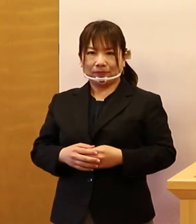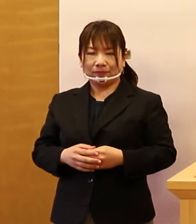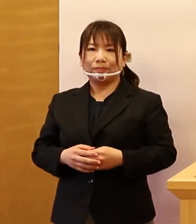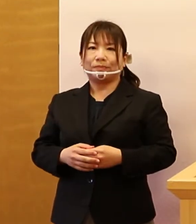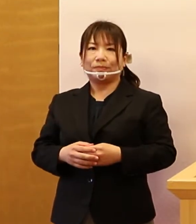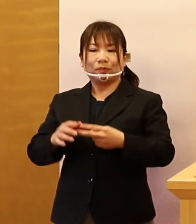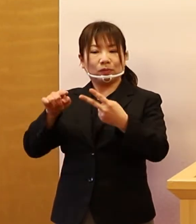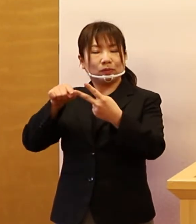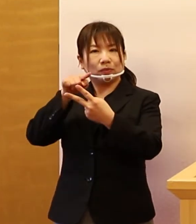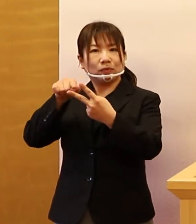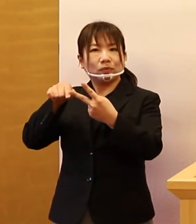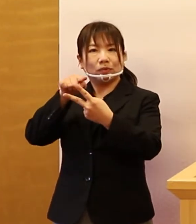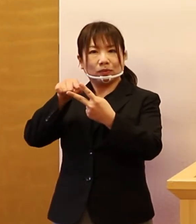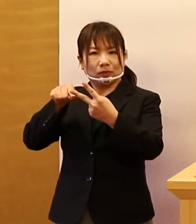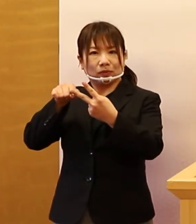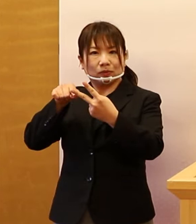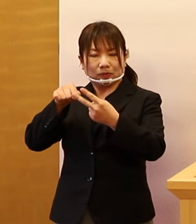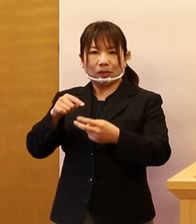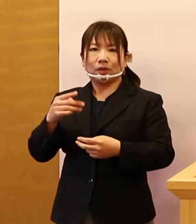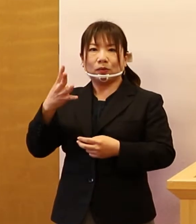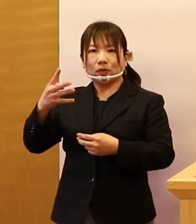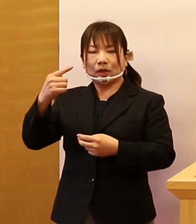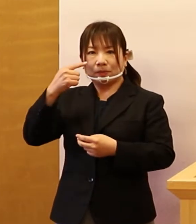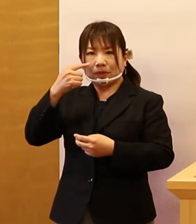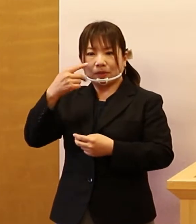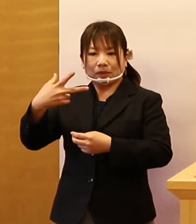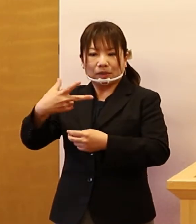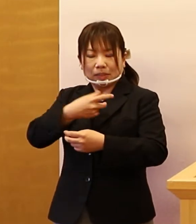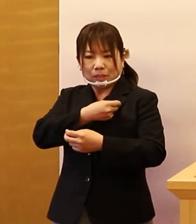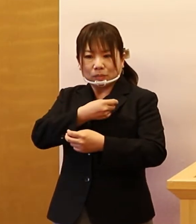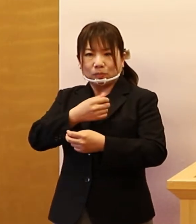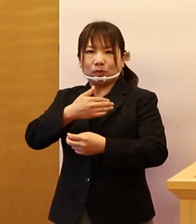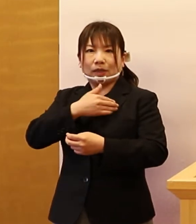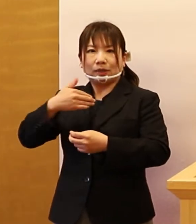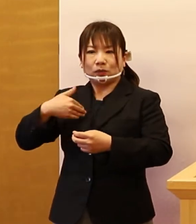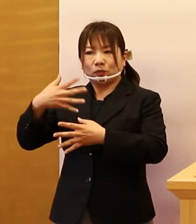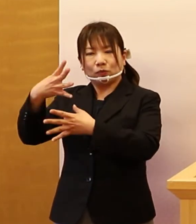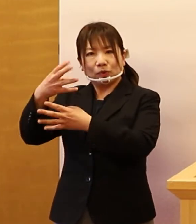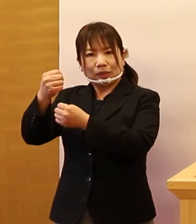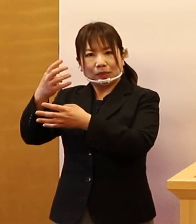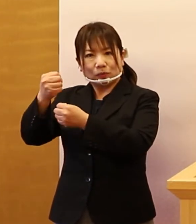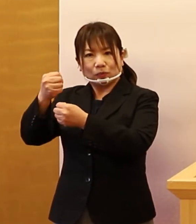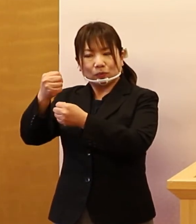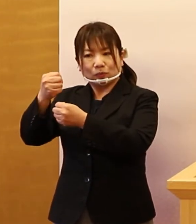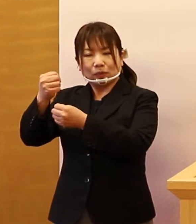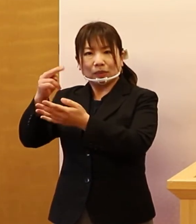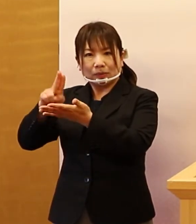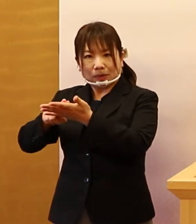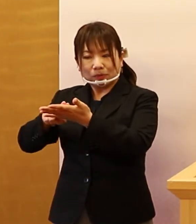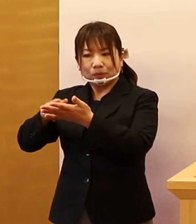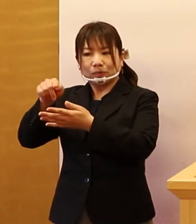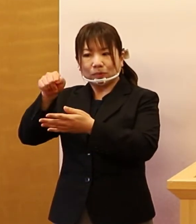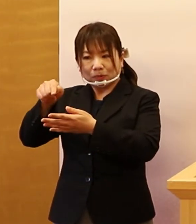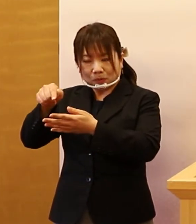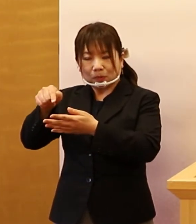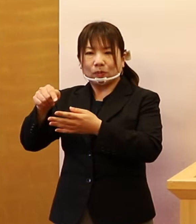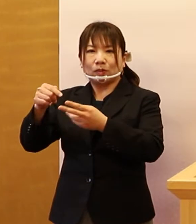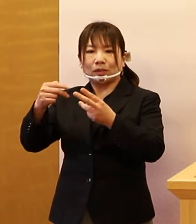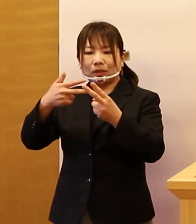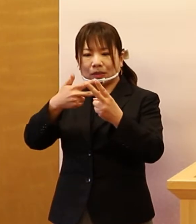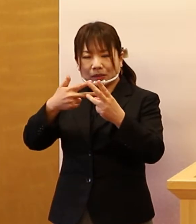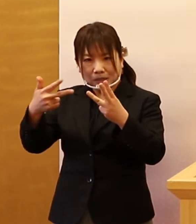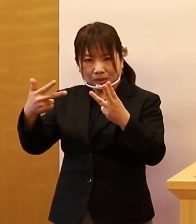対象となる方には、4回目接種ができる日の3、4週間前を目安